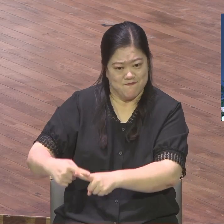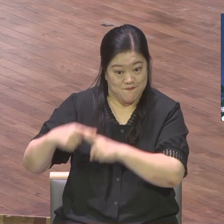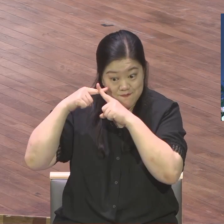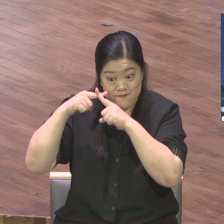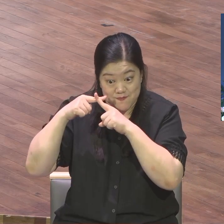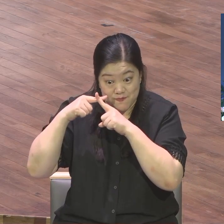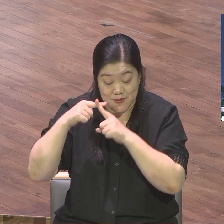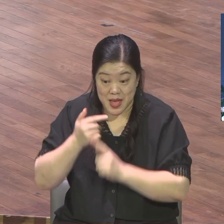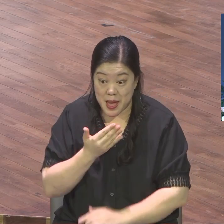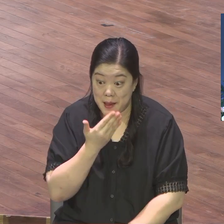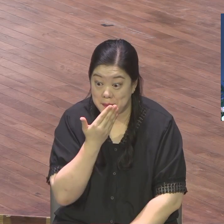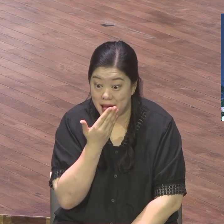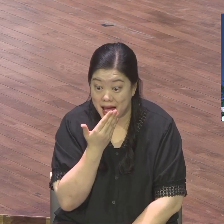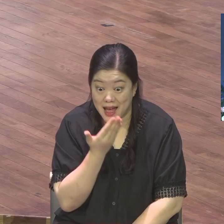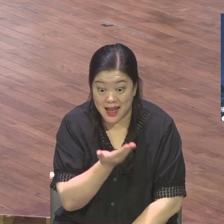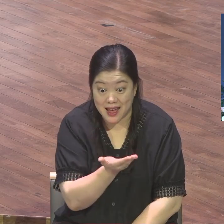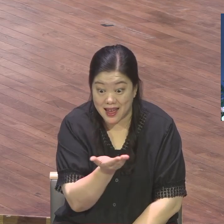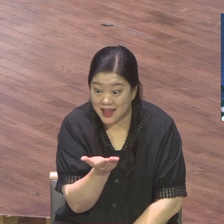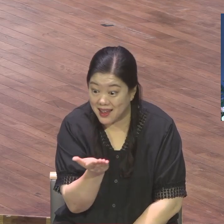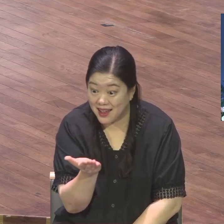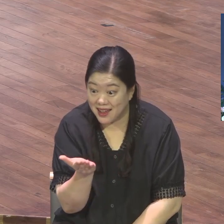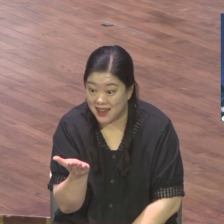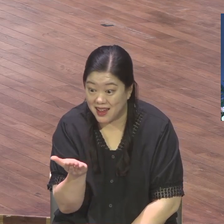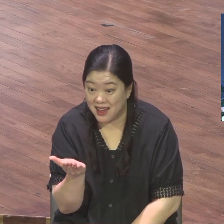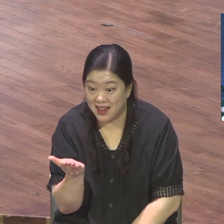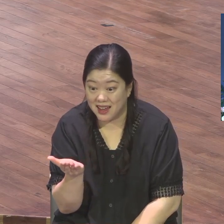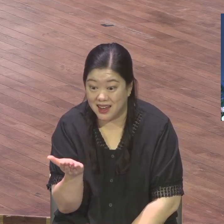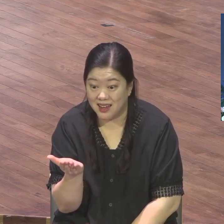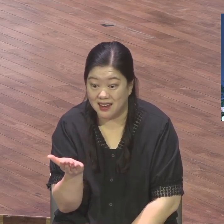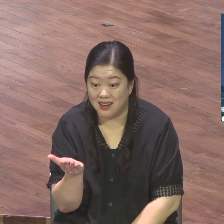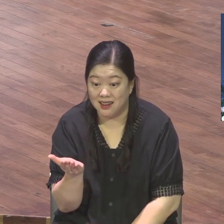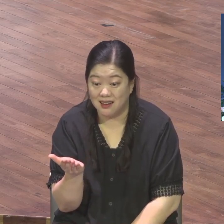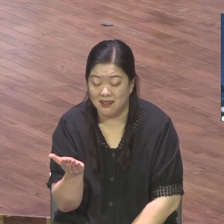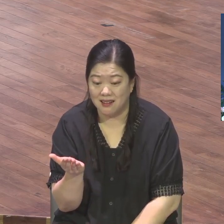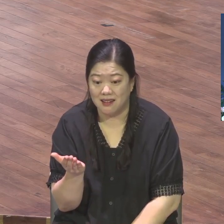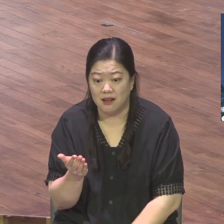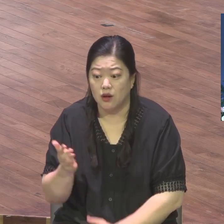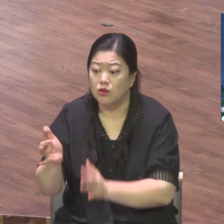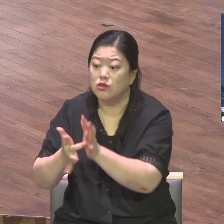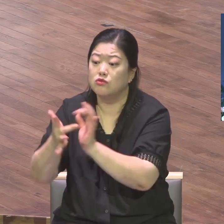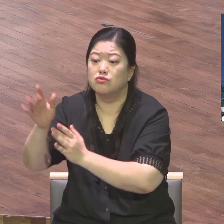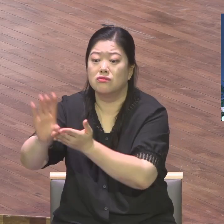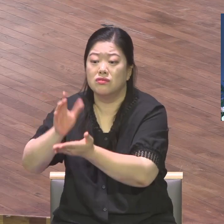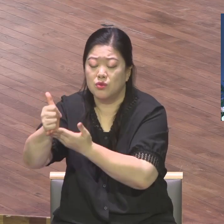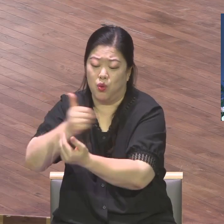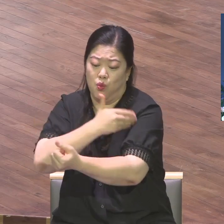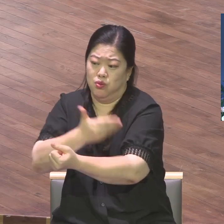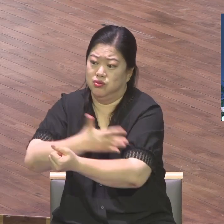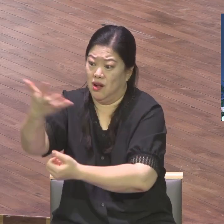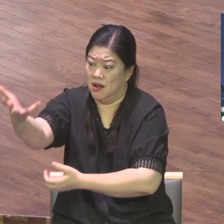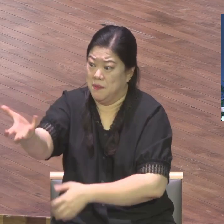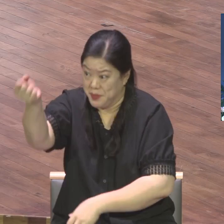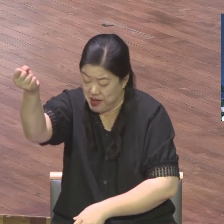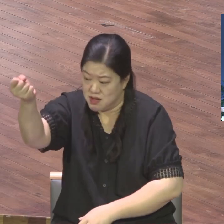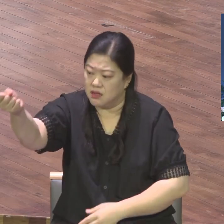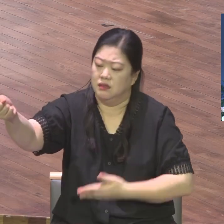그런 우리의 참 소망을 우리가 가지게 된 것이다. 부활하신 예수 그리스도의 권능을 통해서 허감 가득한 죄악